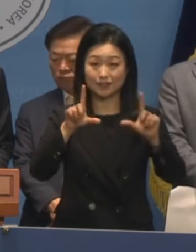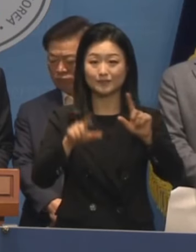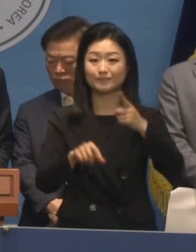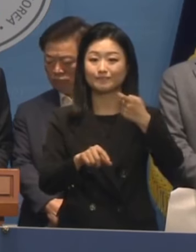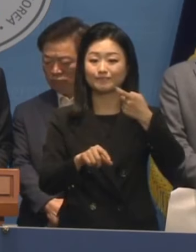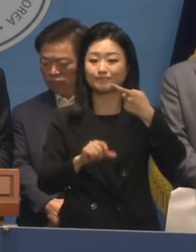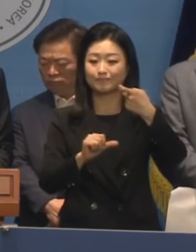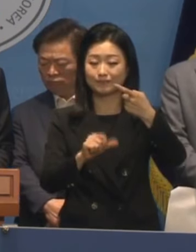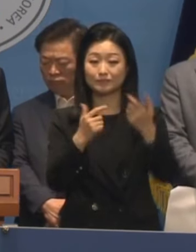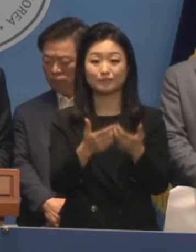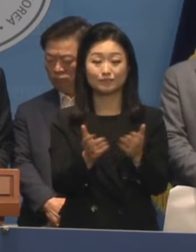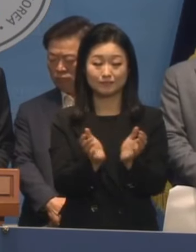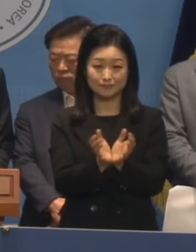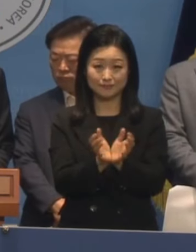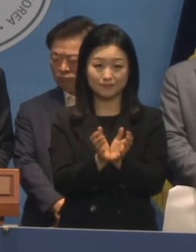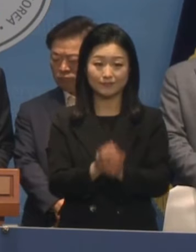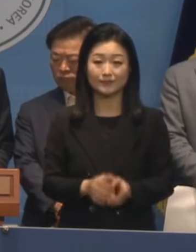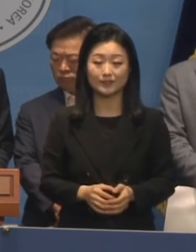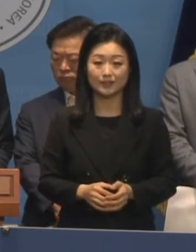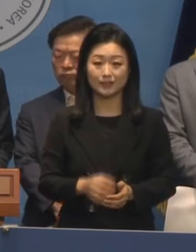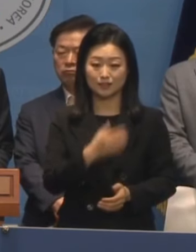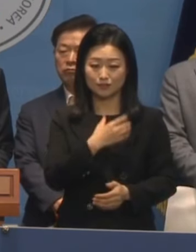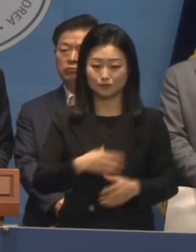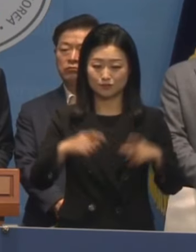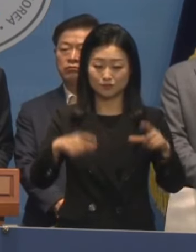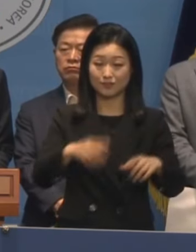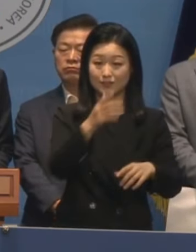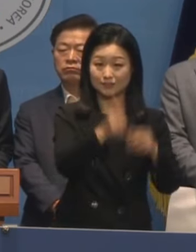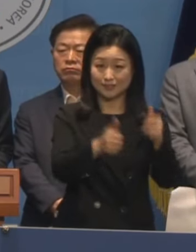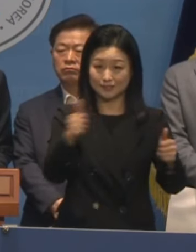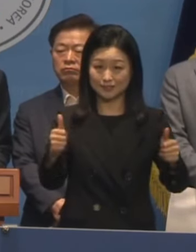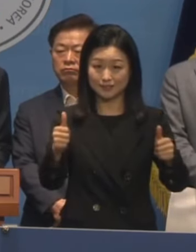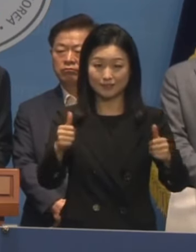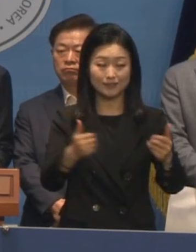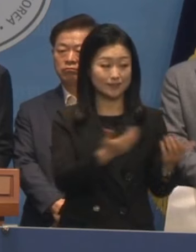5일 더불어민주당 기초 단체장 협의의